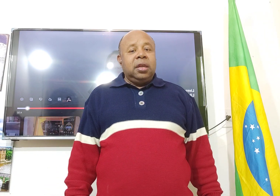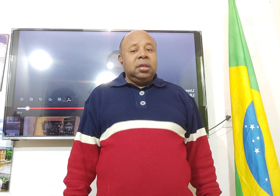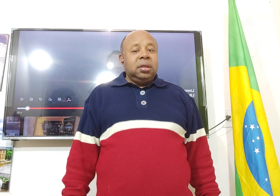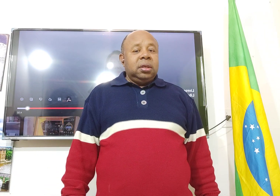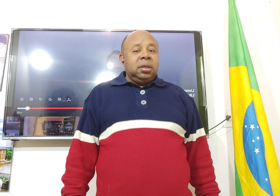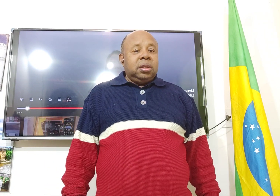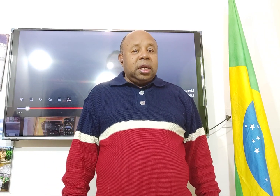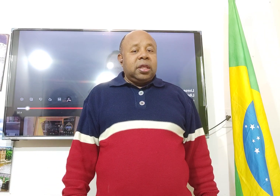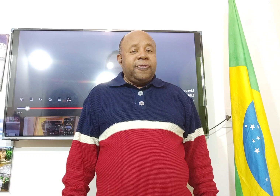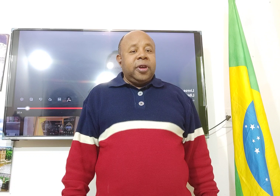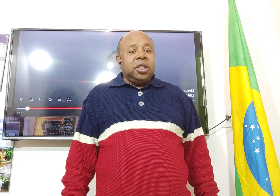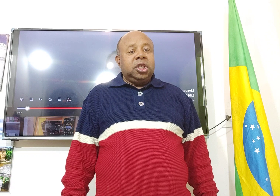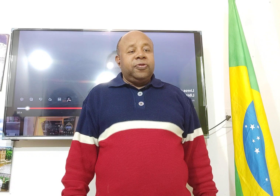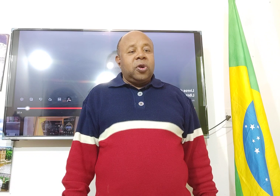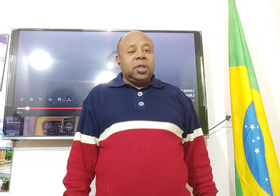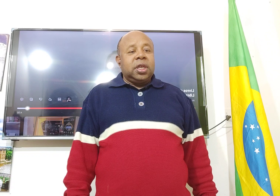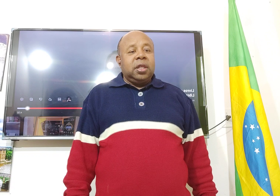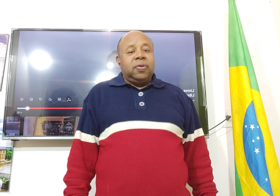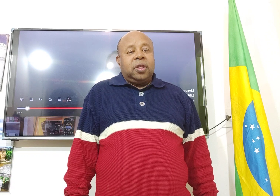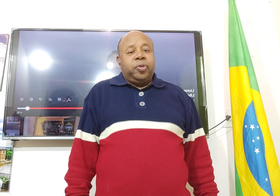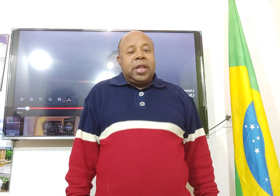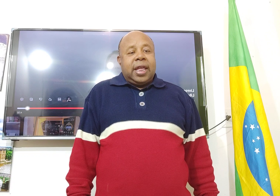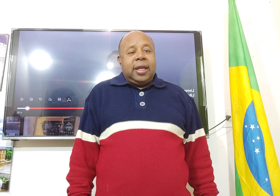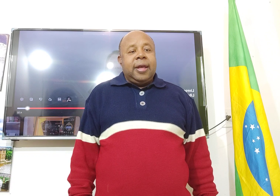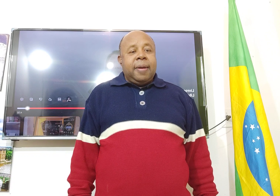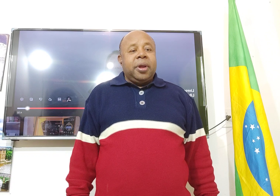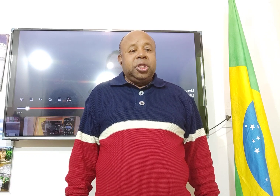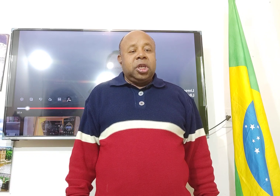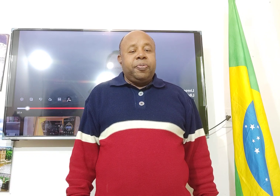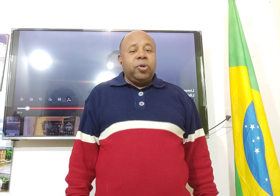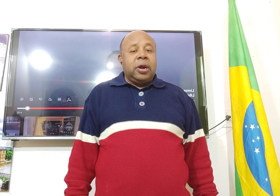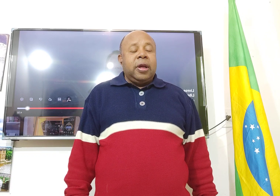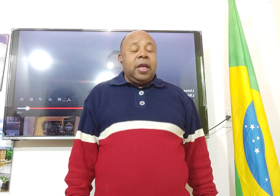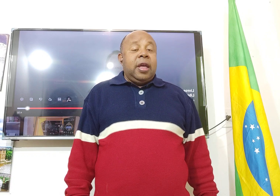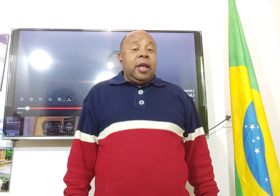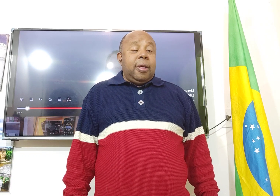Kelly. Terça-feira a gente volta aqui, se vocês puderem, pra gente repor.